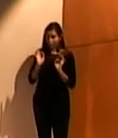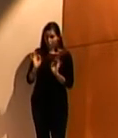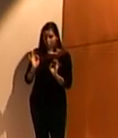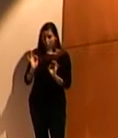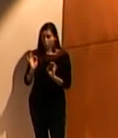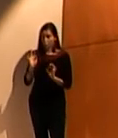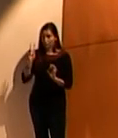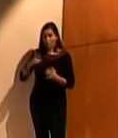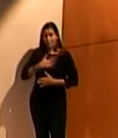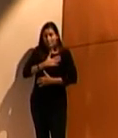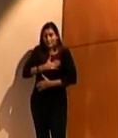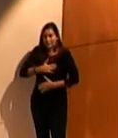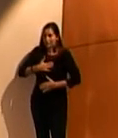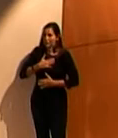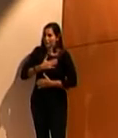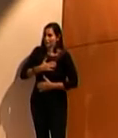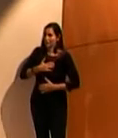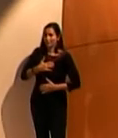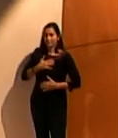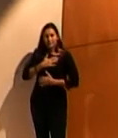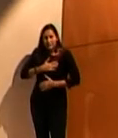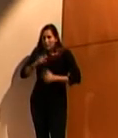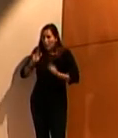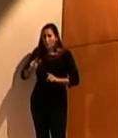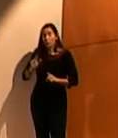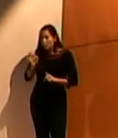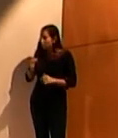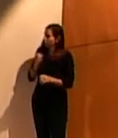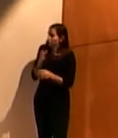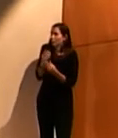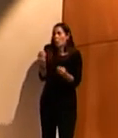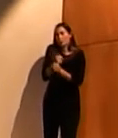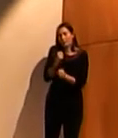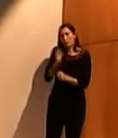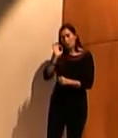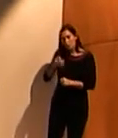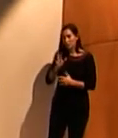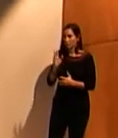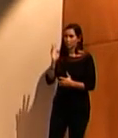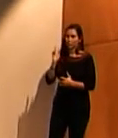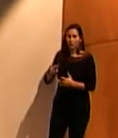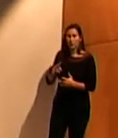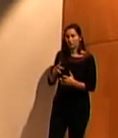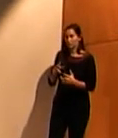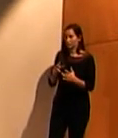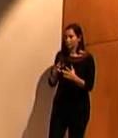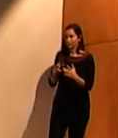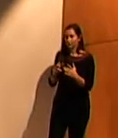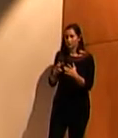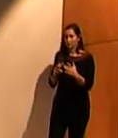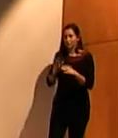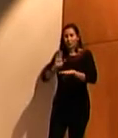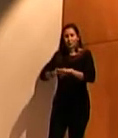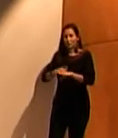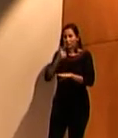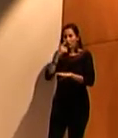parce que finalement, ouais, même si c'était beaucoup de travail, comme tu disais, c'est quand même le plaisir au final qui est vraiment